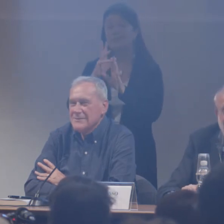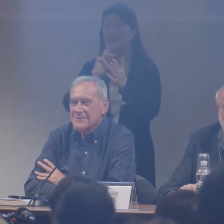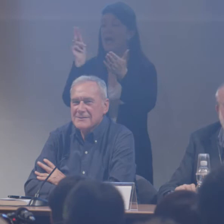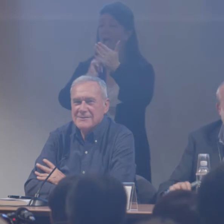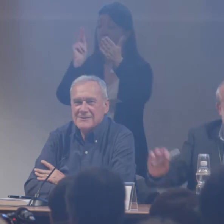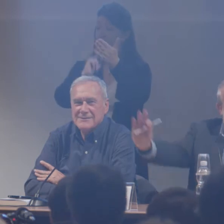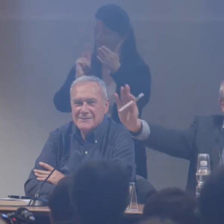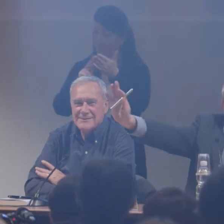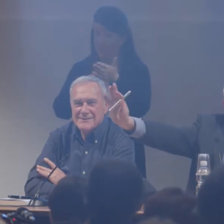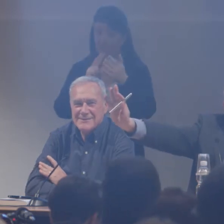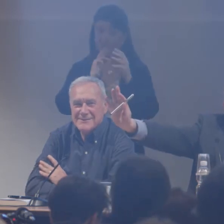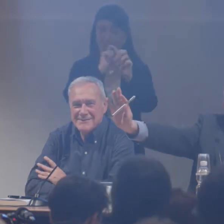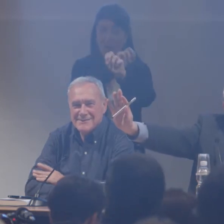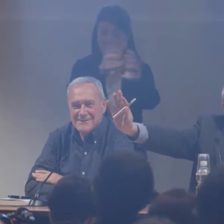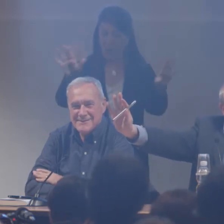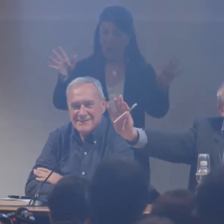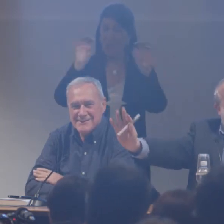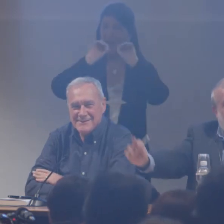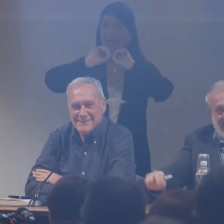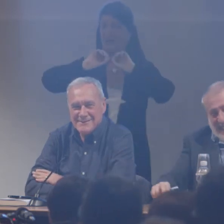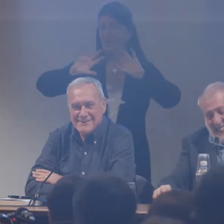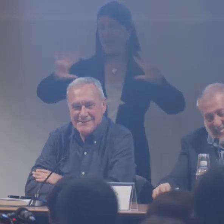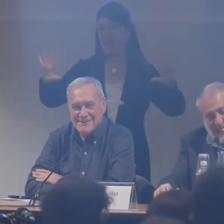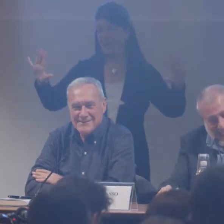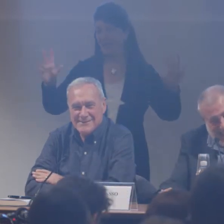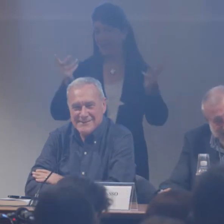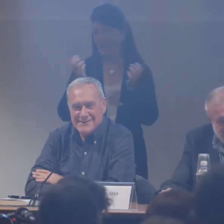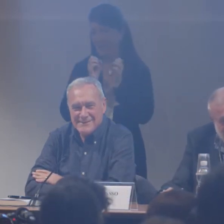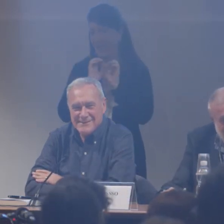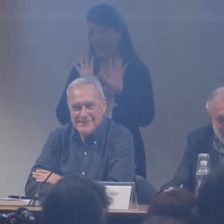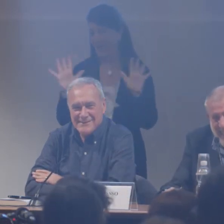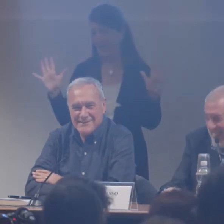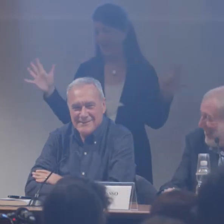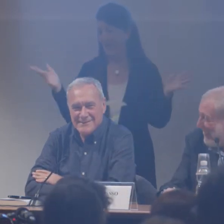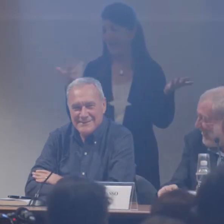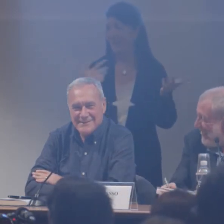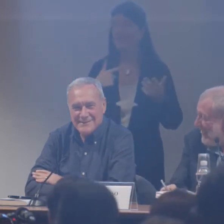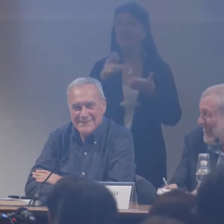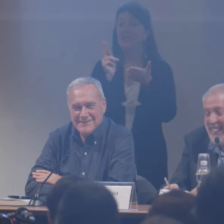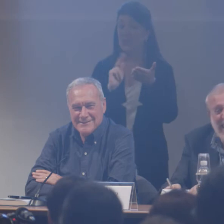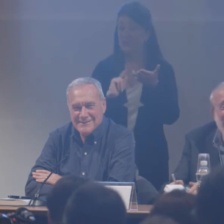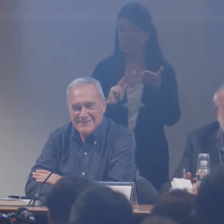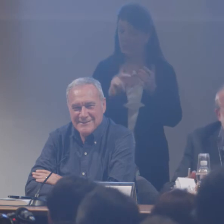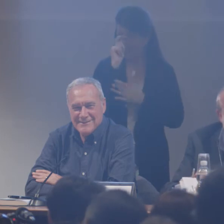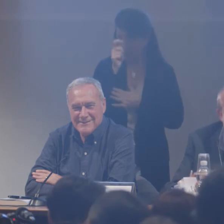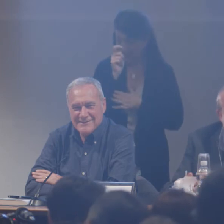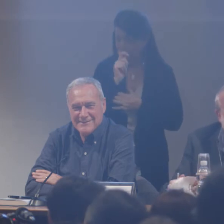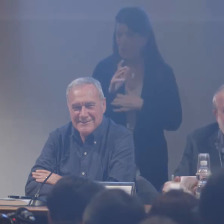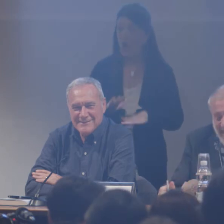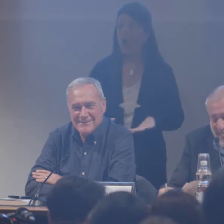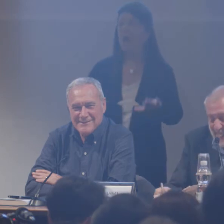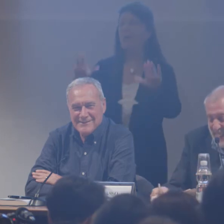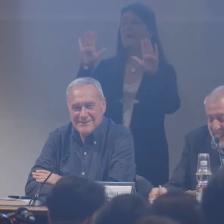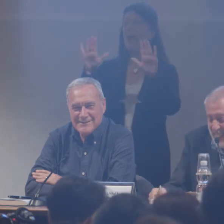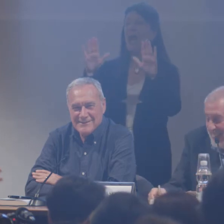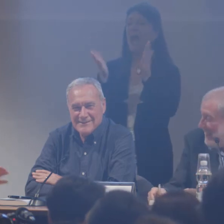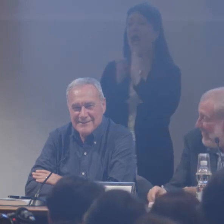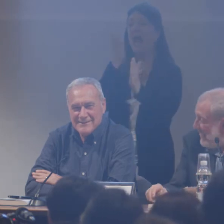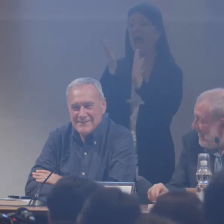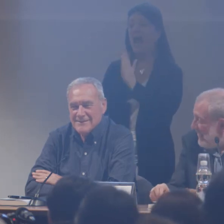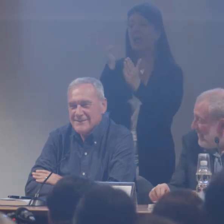lo vorrei ricordare, edito, carità, consiglio Tascabbia, ci sono tutte le versioni, però è un libro scritto,